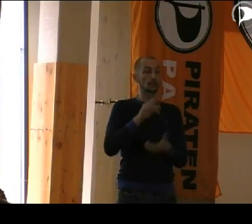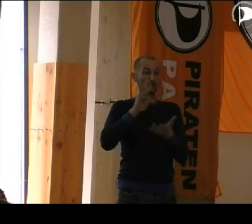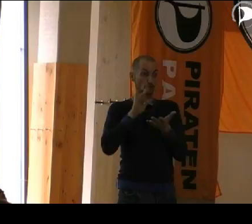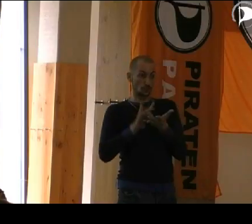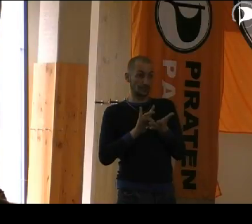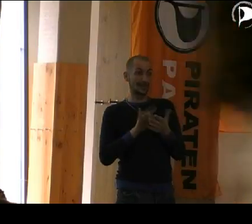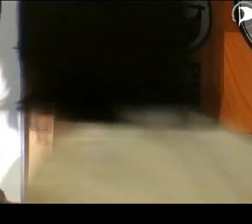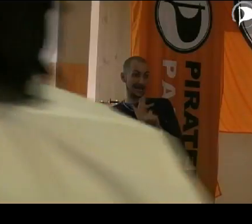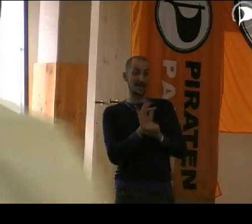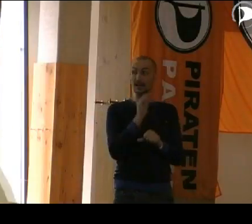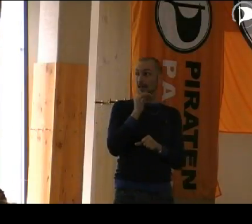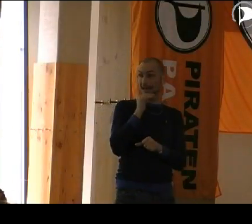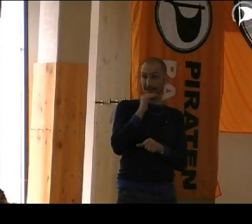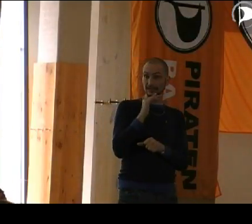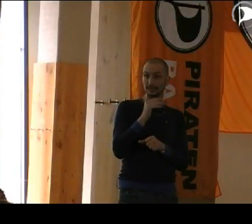mikro